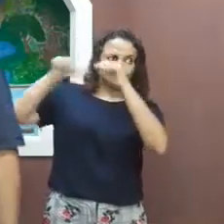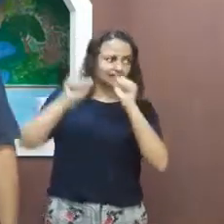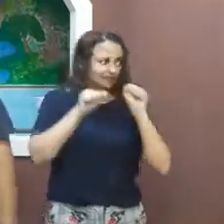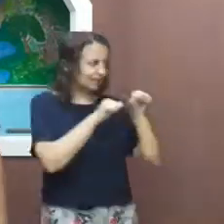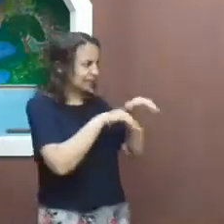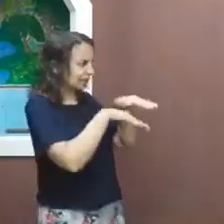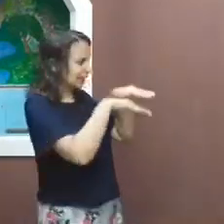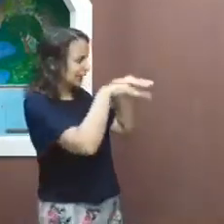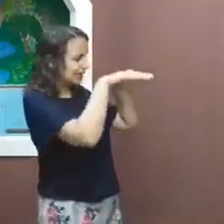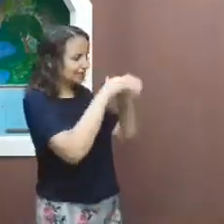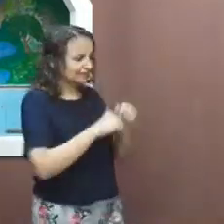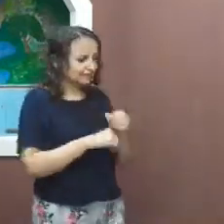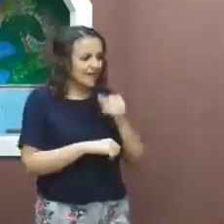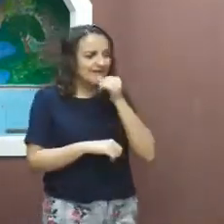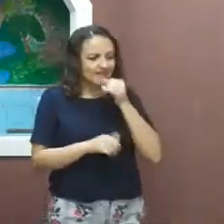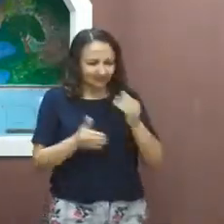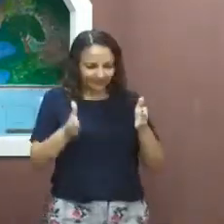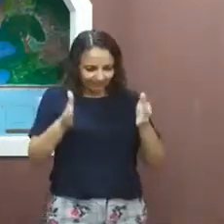caixinhas.